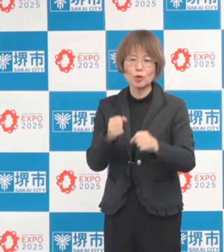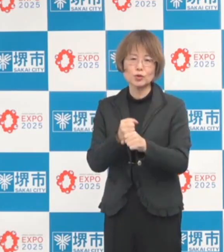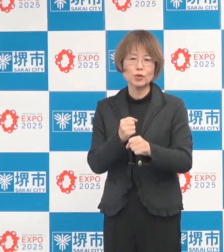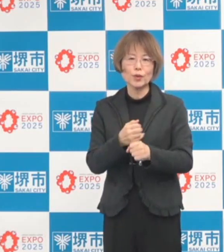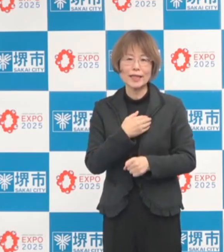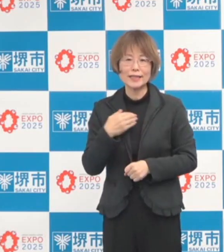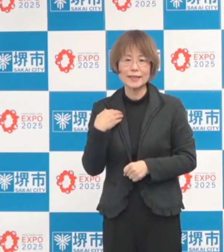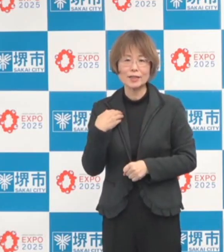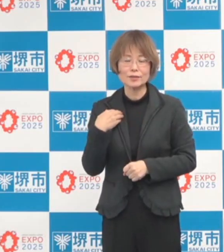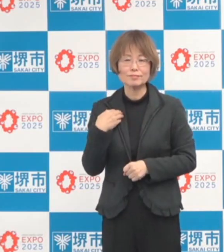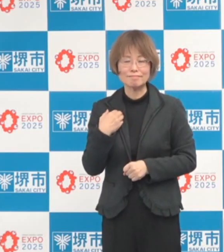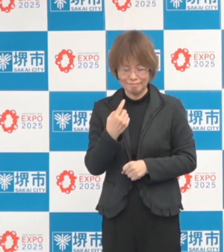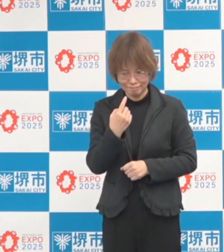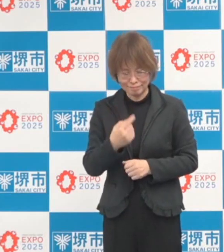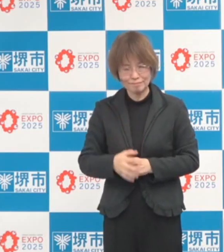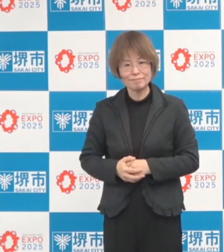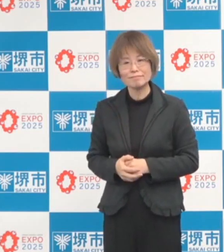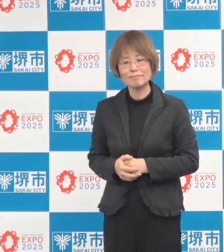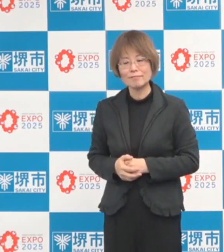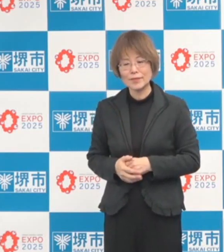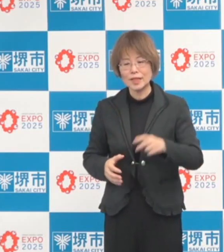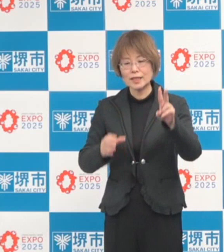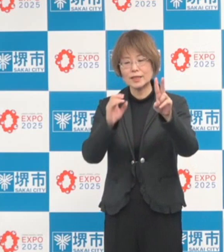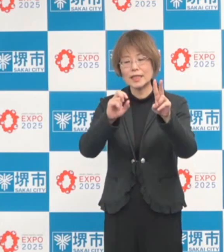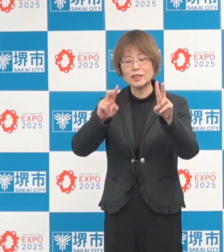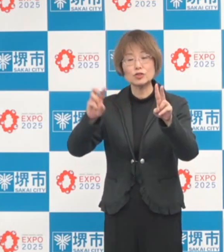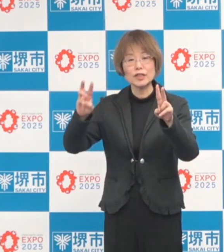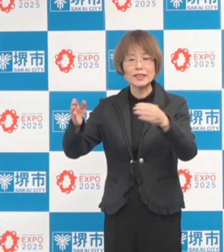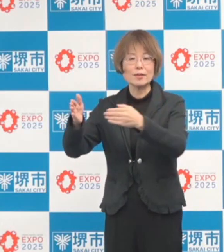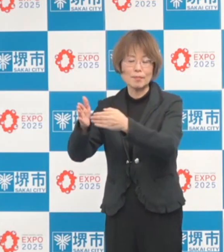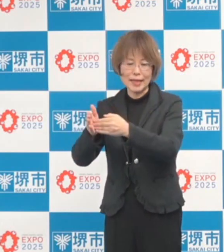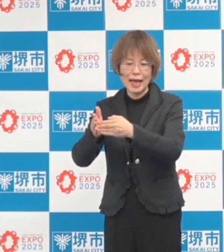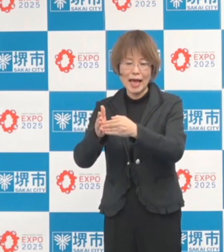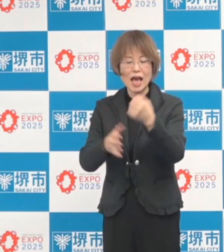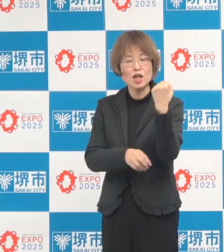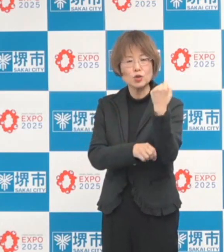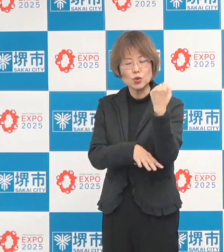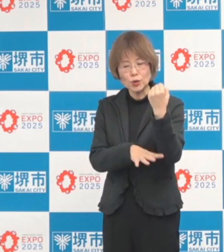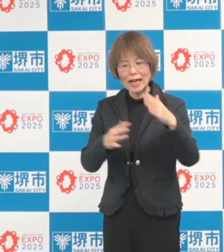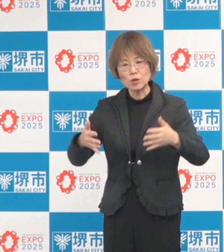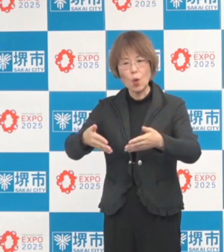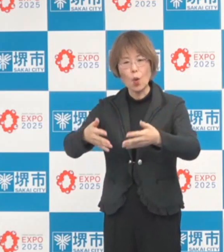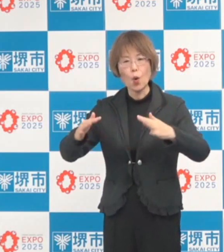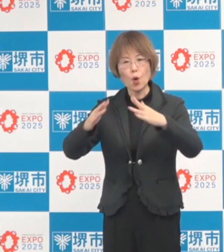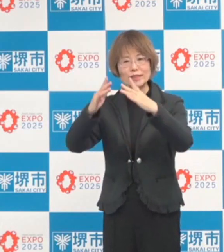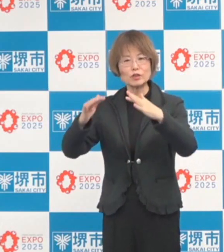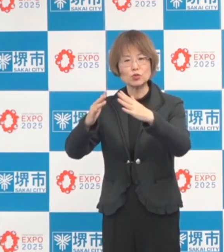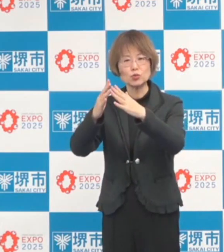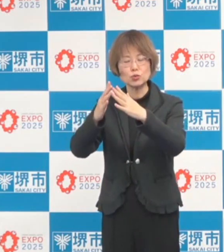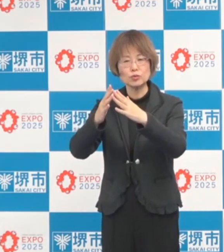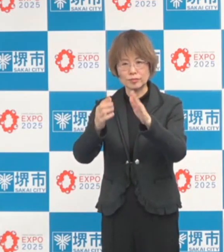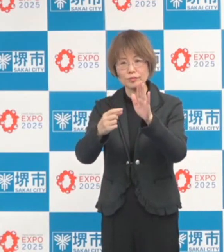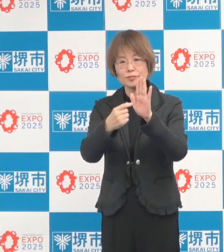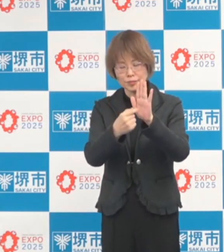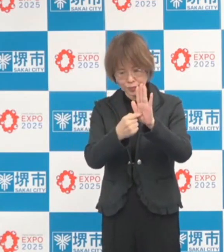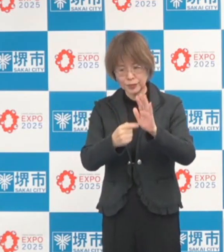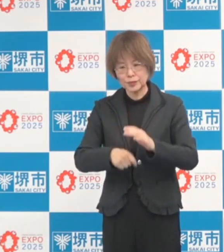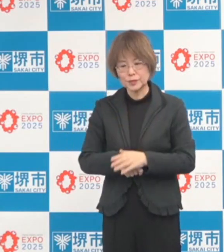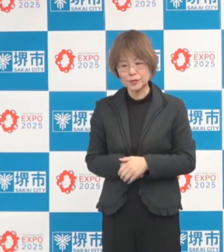えております。こちら、2023年まで土台の構築としております。そ